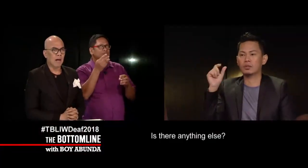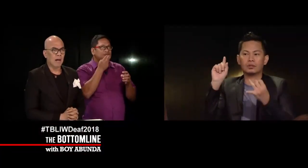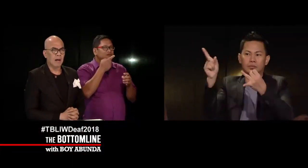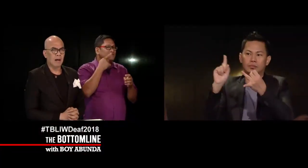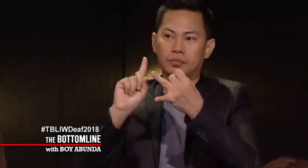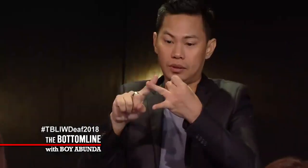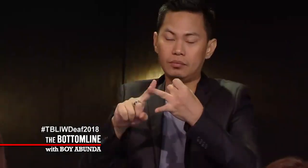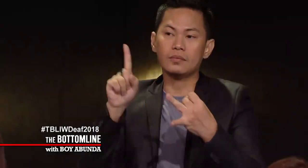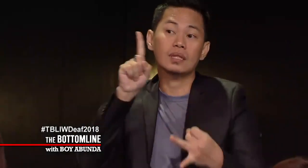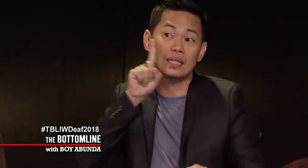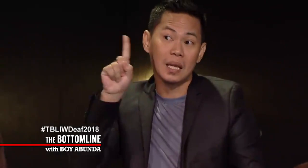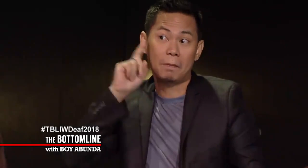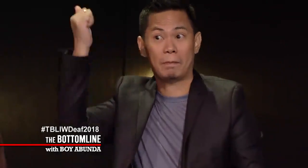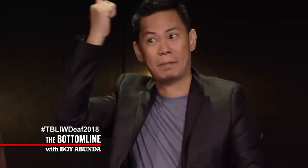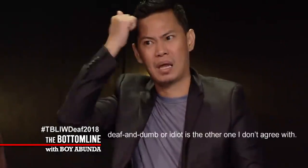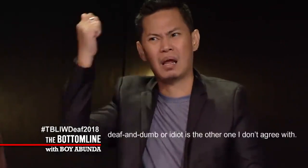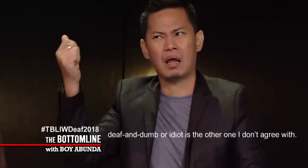bang...